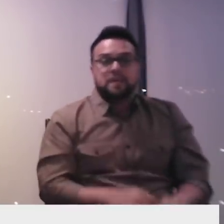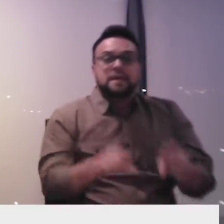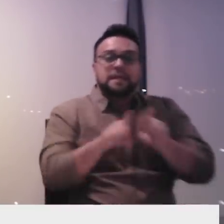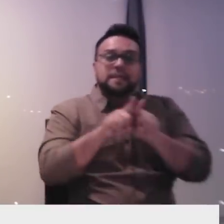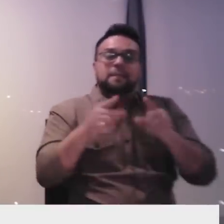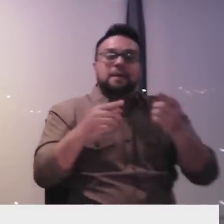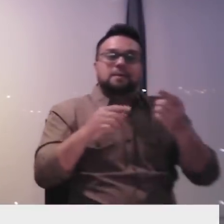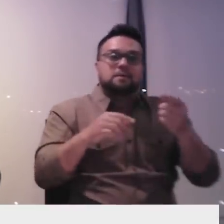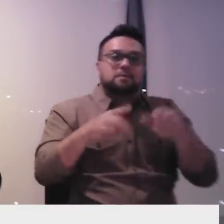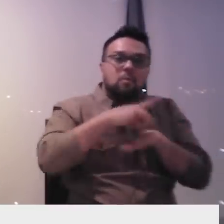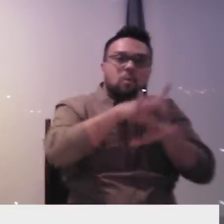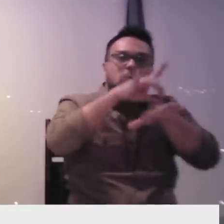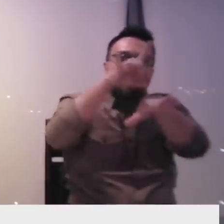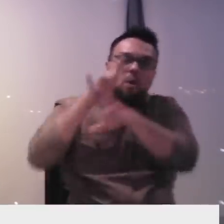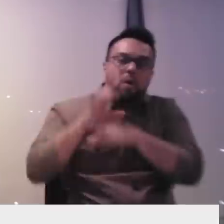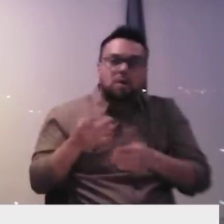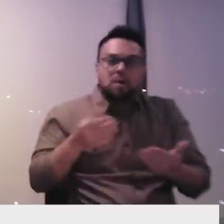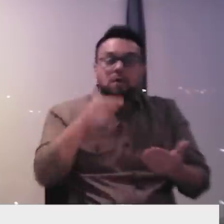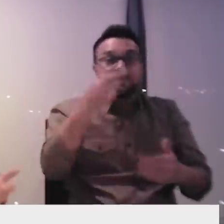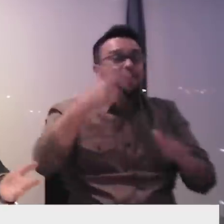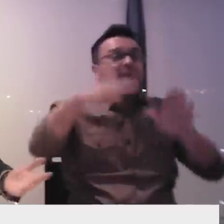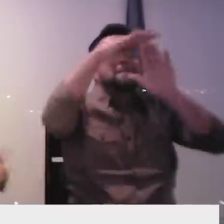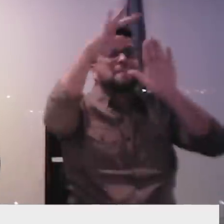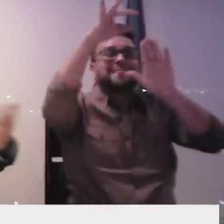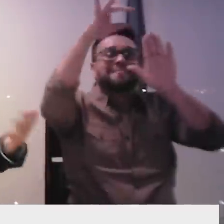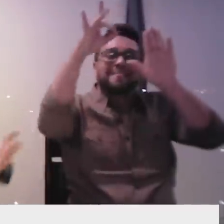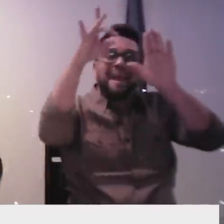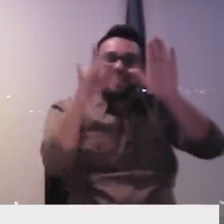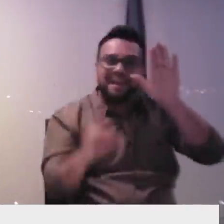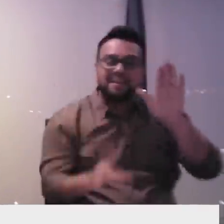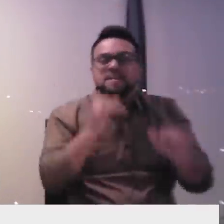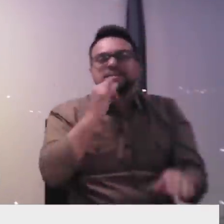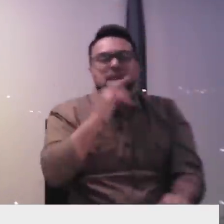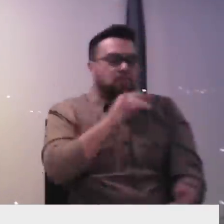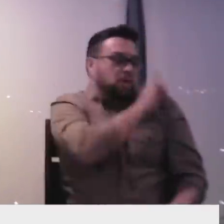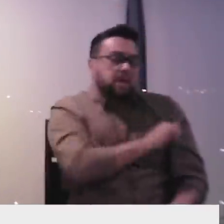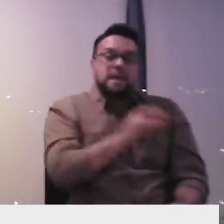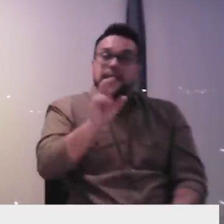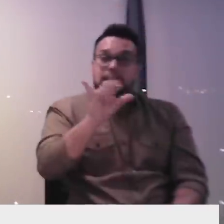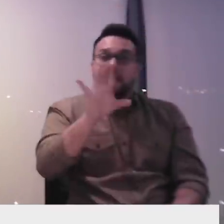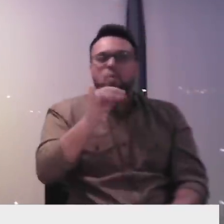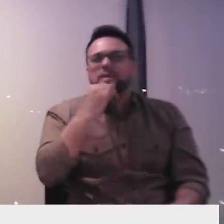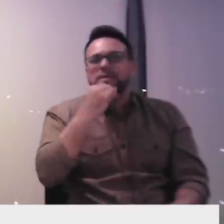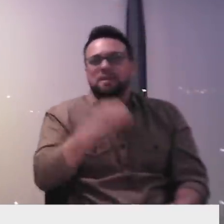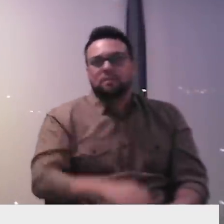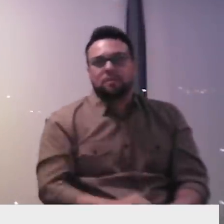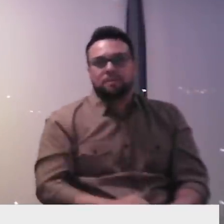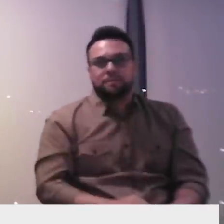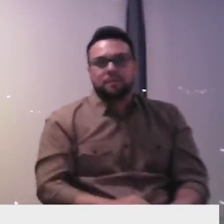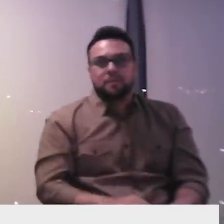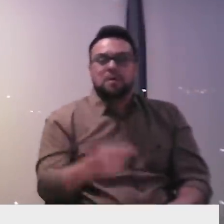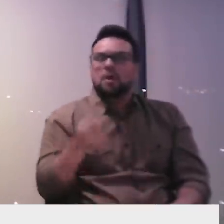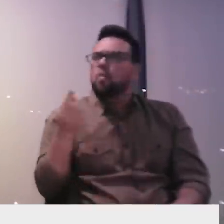das distribuidoras. Você vai ver lá. Você pode ver, por exemplo, Rio de Janeiro. Vamos supor. Quanto pega